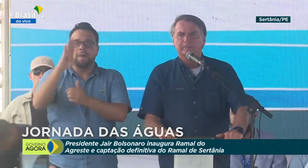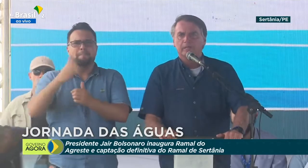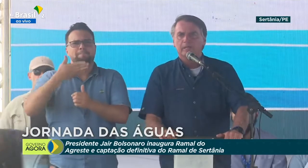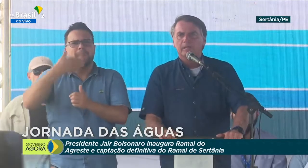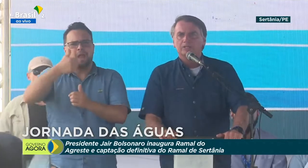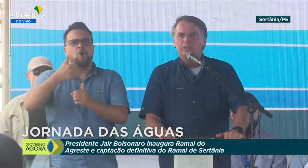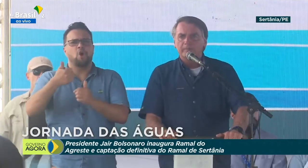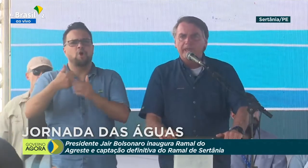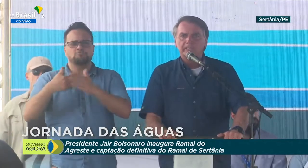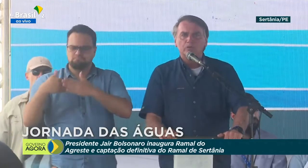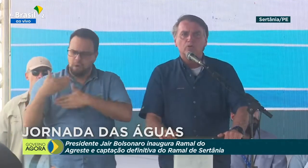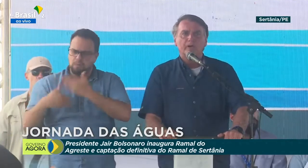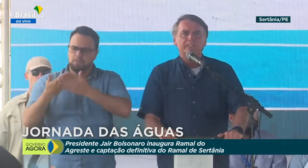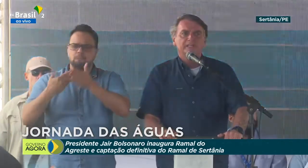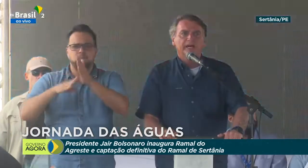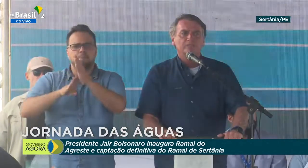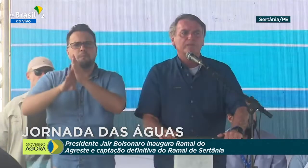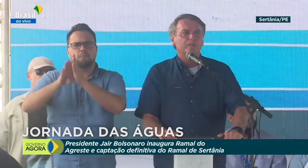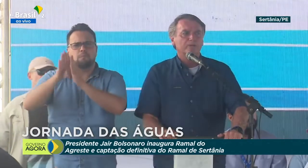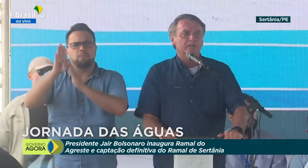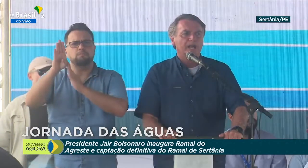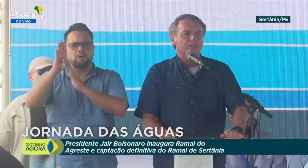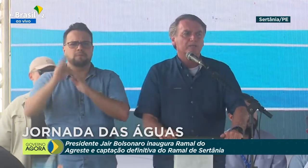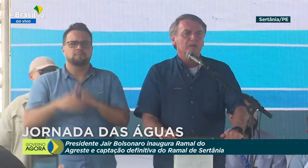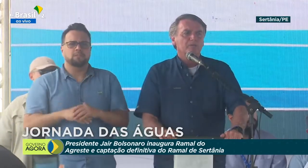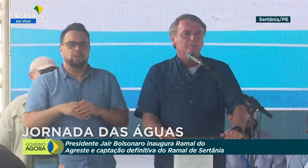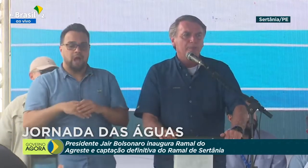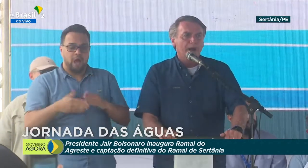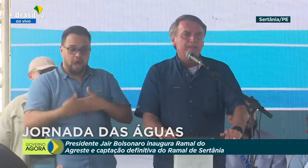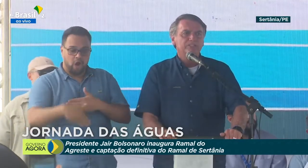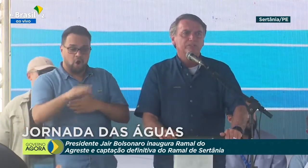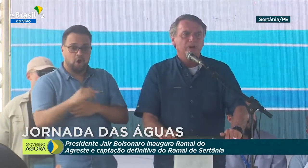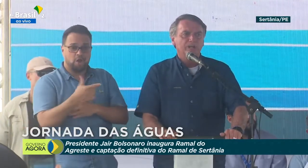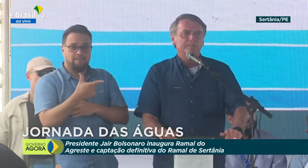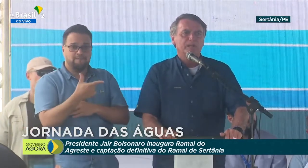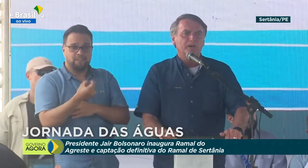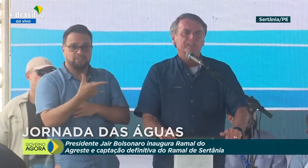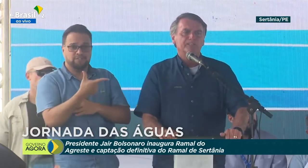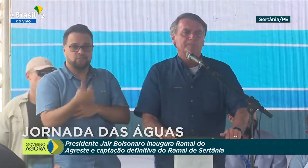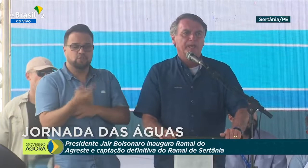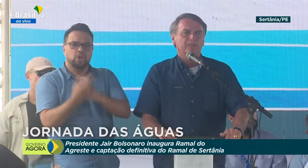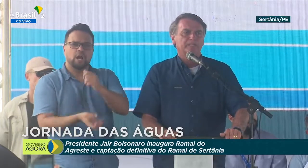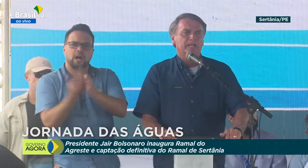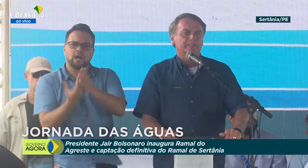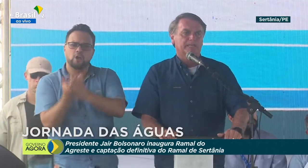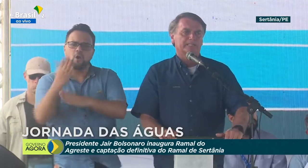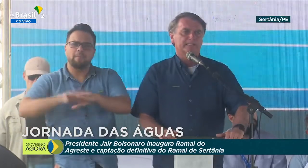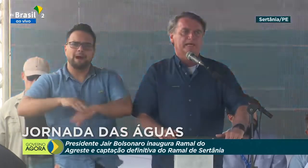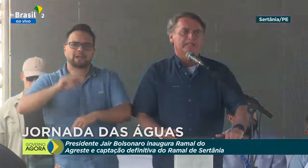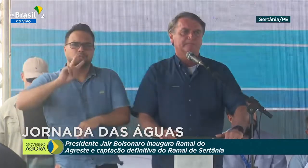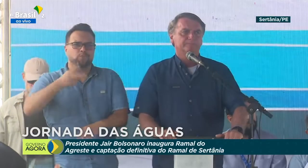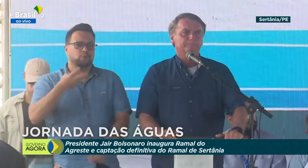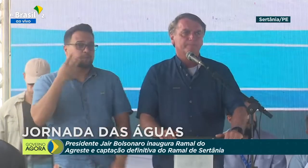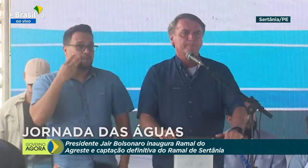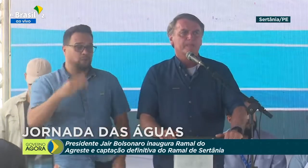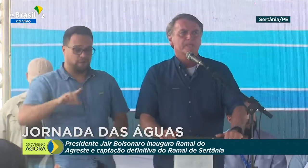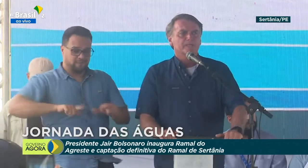também. Somente no corrente ano já foram criados mais de 2 milhões de empregos de carteira